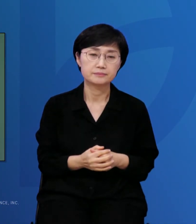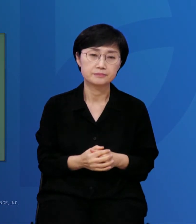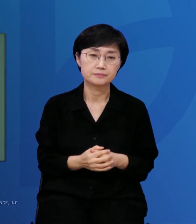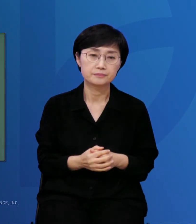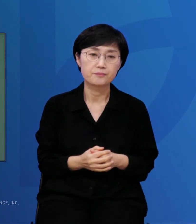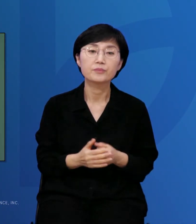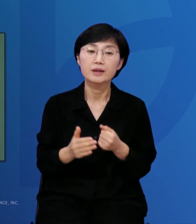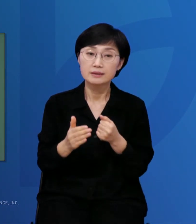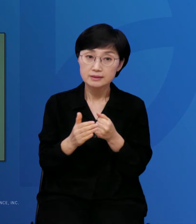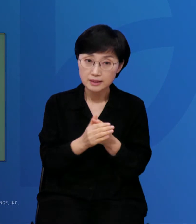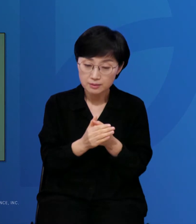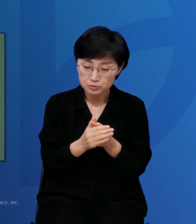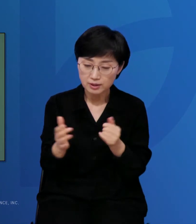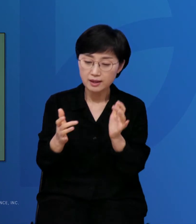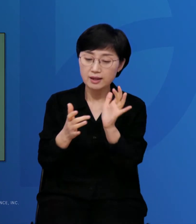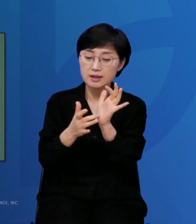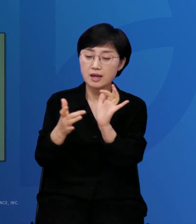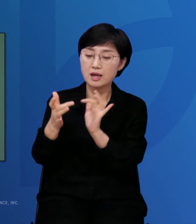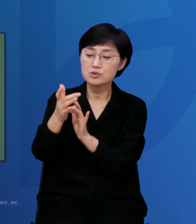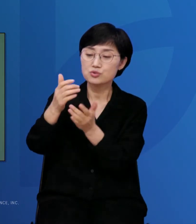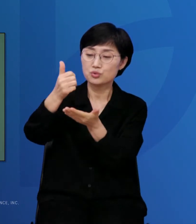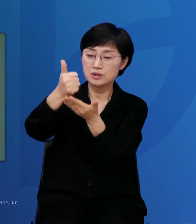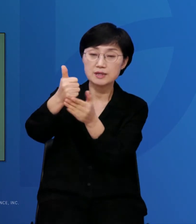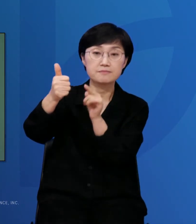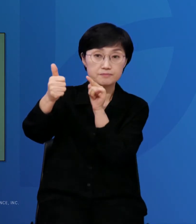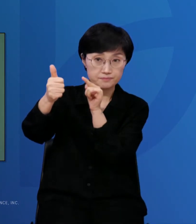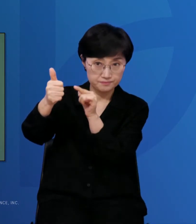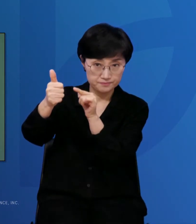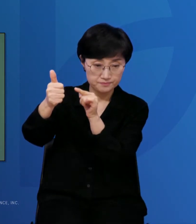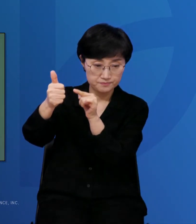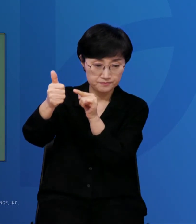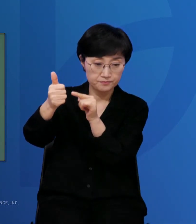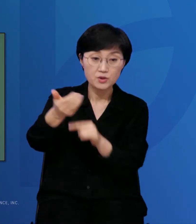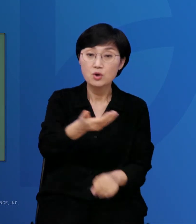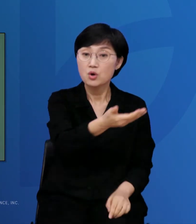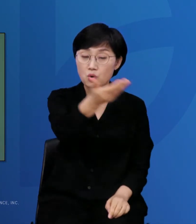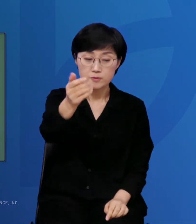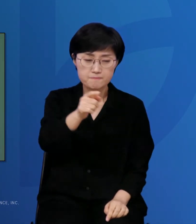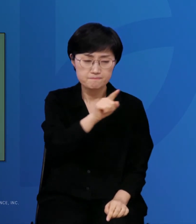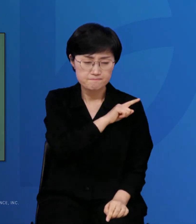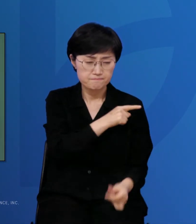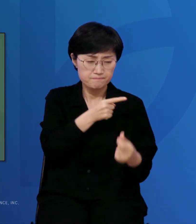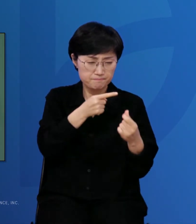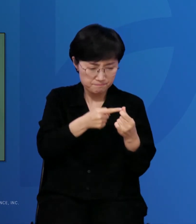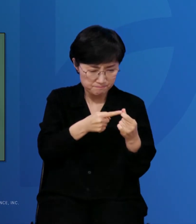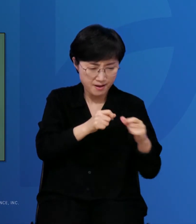그래서 예수님께서 먼저 할 것 세 가지를 얘기합니다.